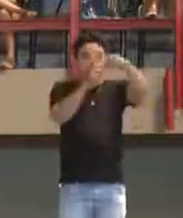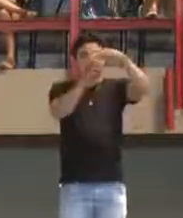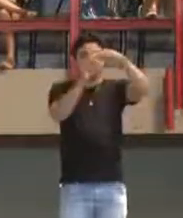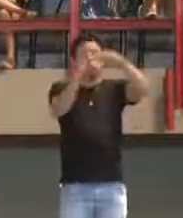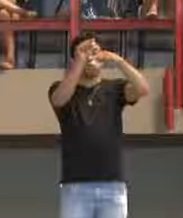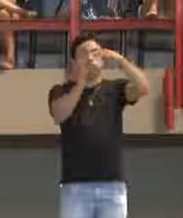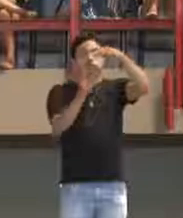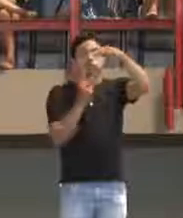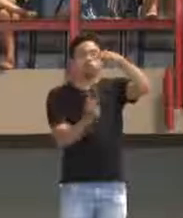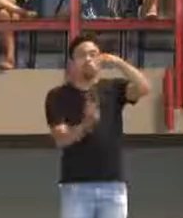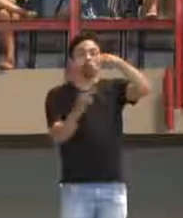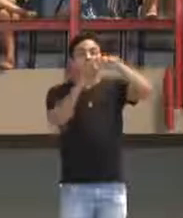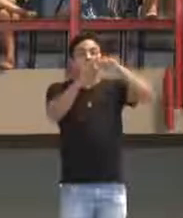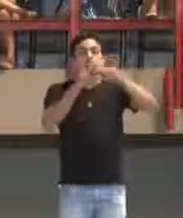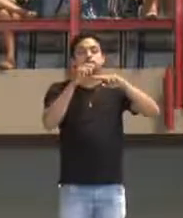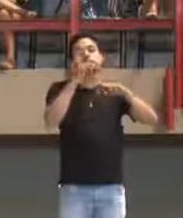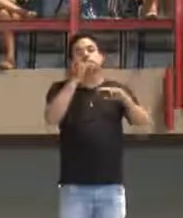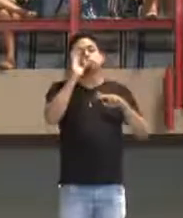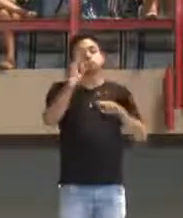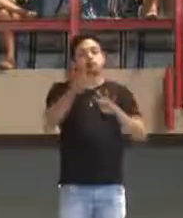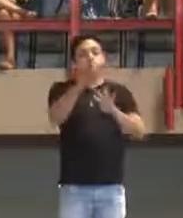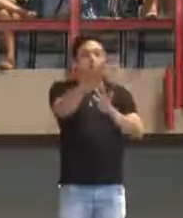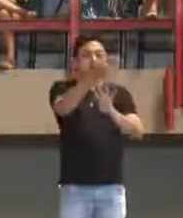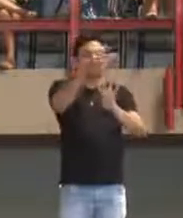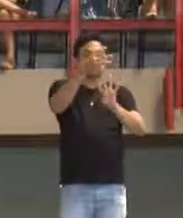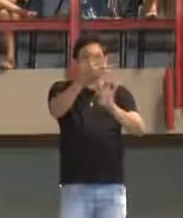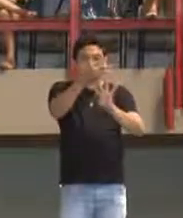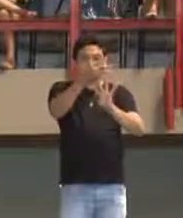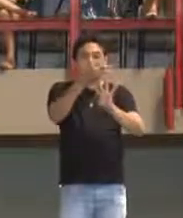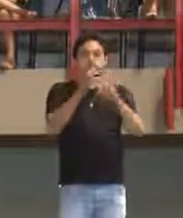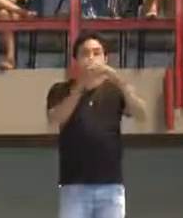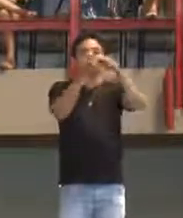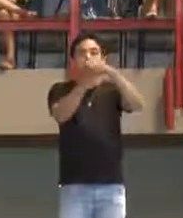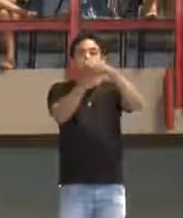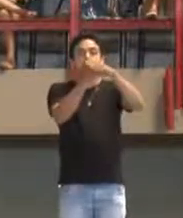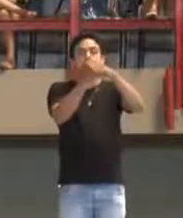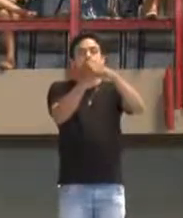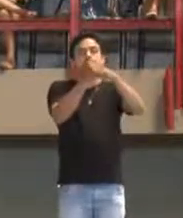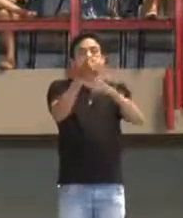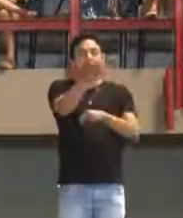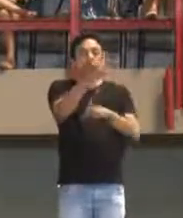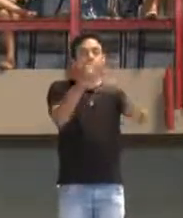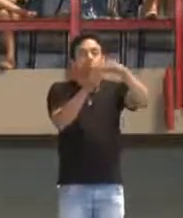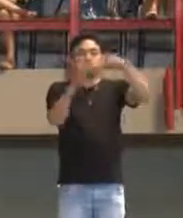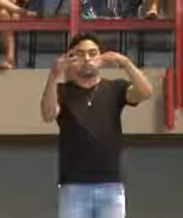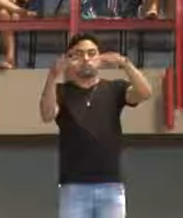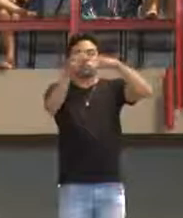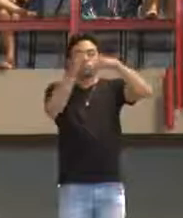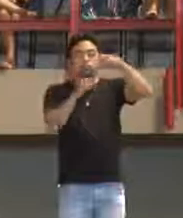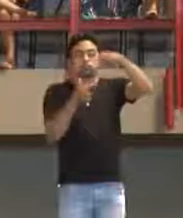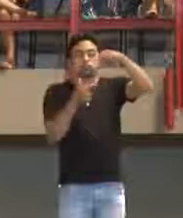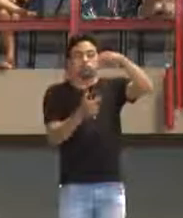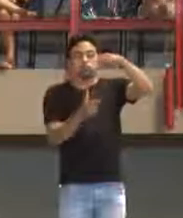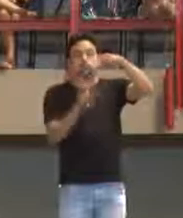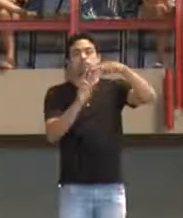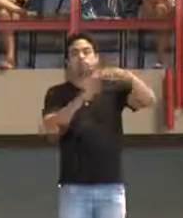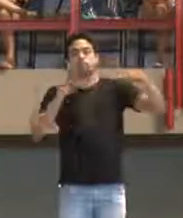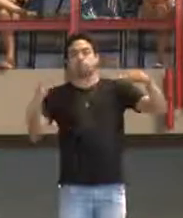por exemplo, se os dois valores fossem 2 e 3, quem seria a mediana? 2 mais 3 dividido por 2, que é